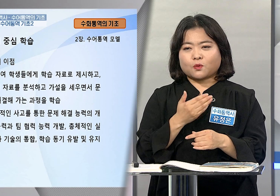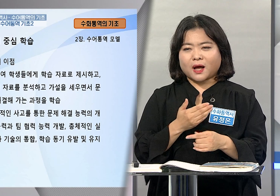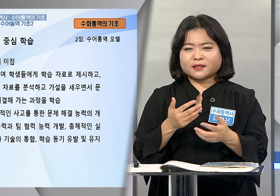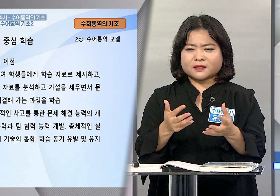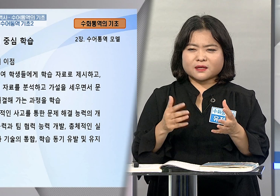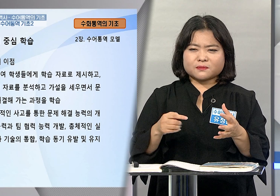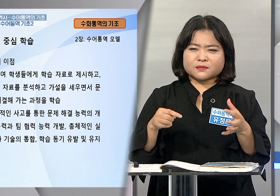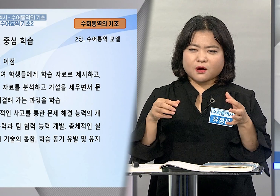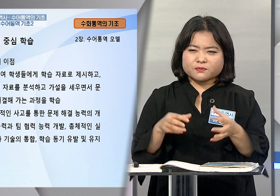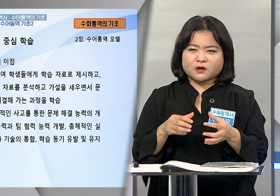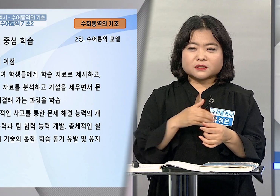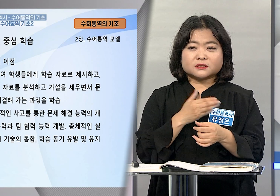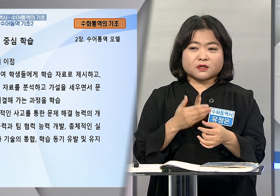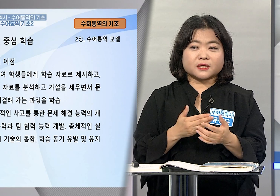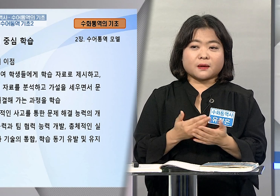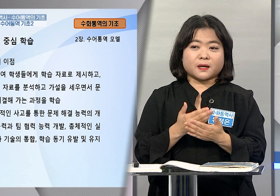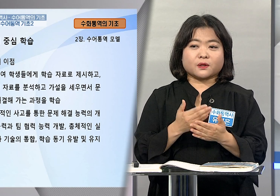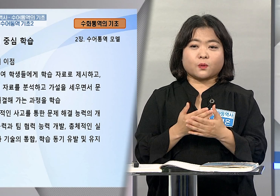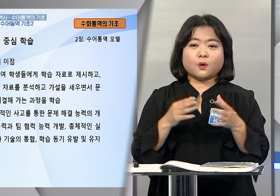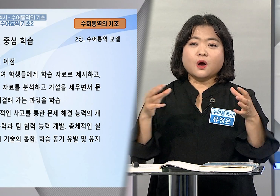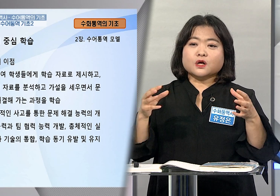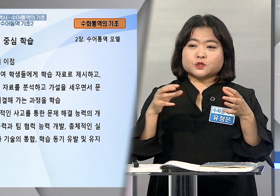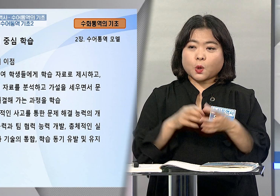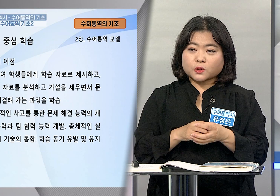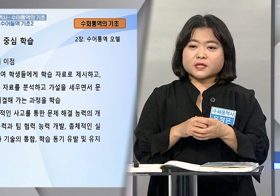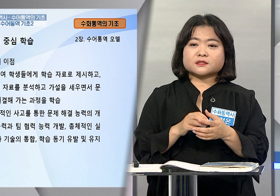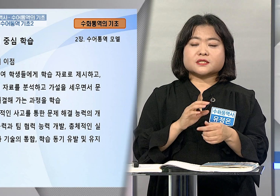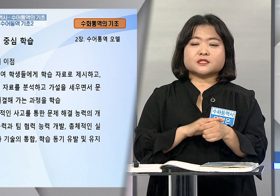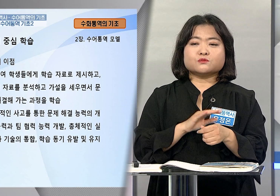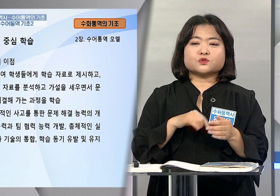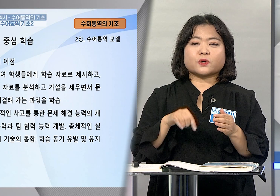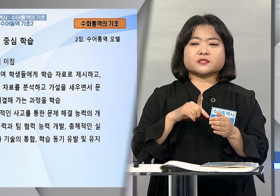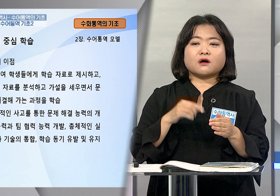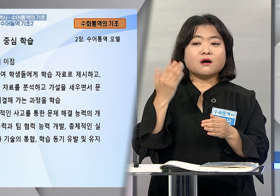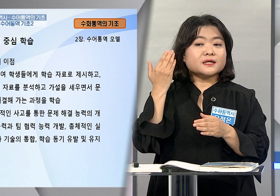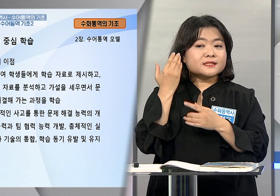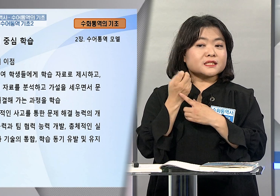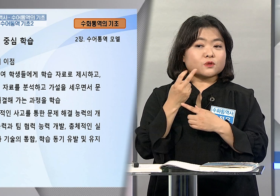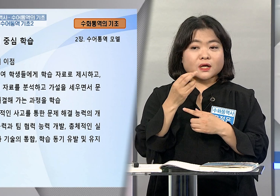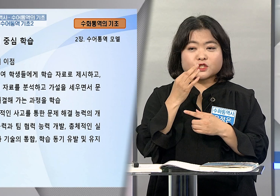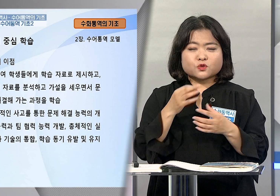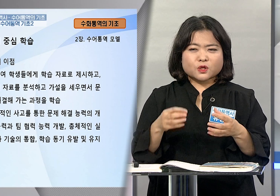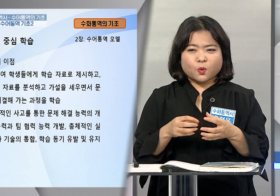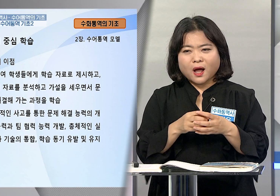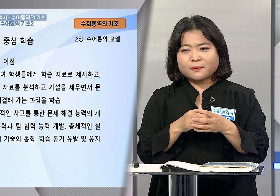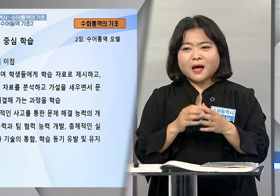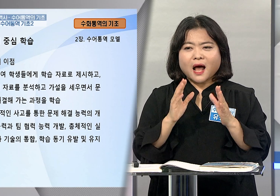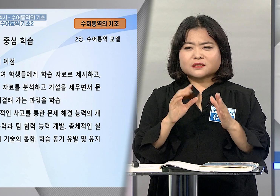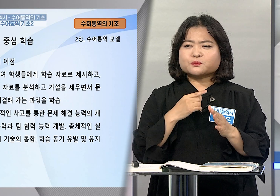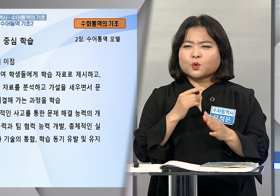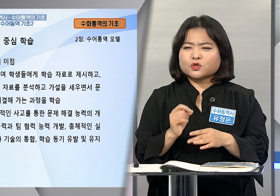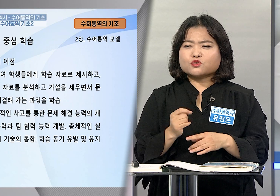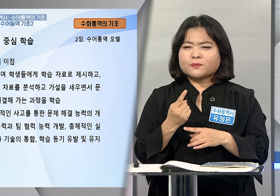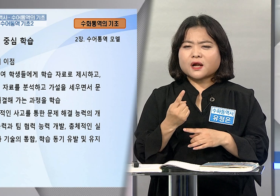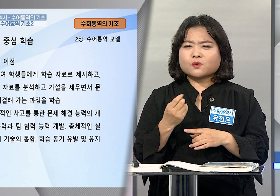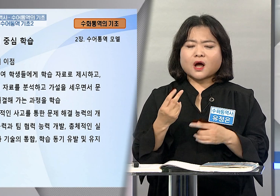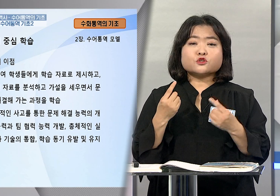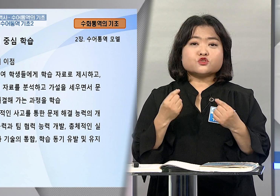능력과 팀 협력 능력이 개발되고 총체적인 실무 속에서 지식과 기술의 통합, 학습 동기 유발과